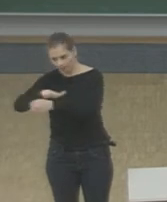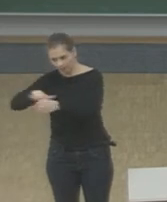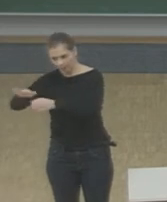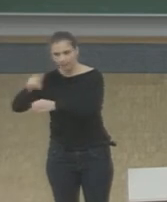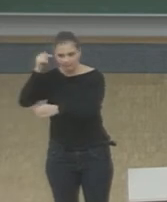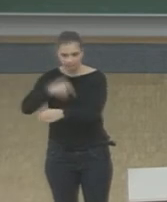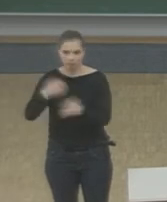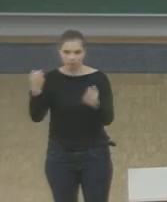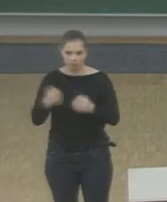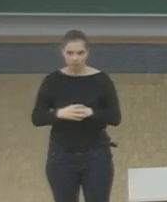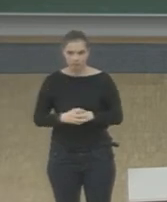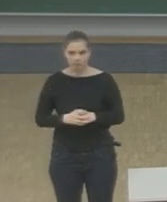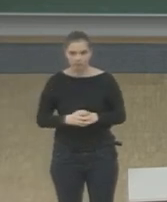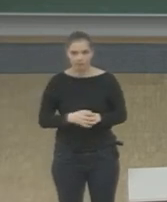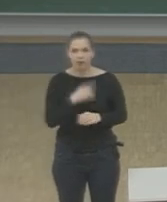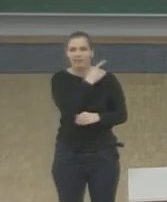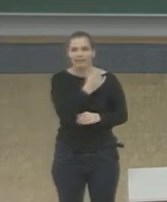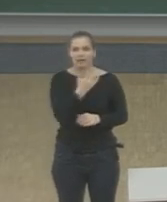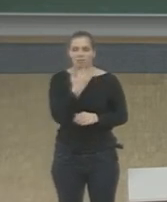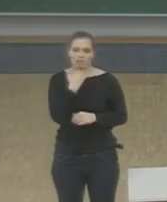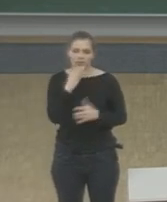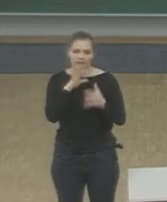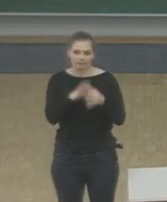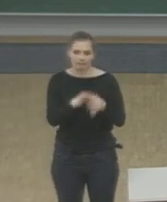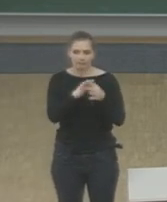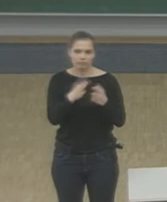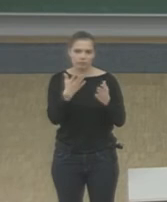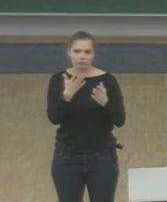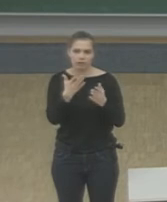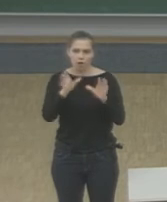Arbeitens. Der Crowther Report fokussiert dabei die Altersgruppe der